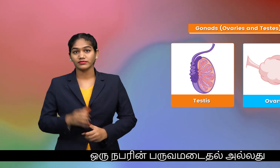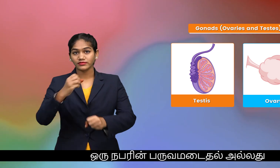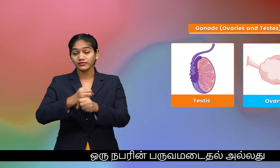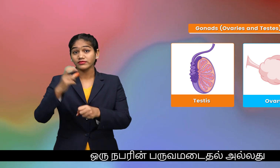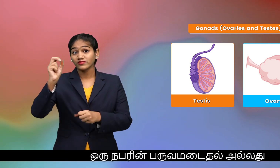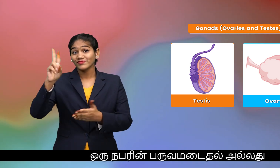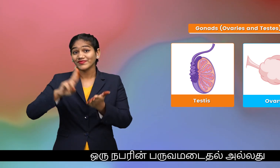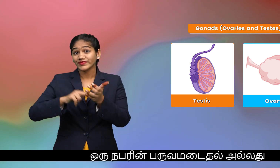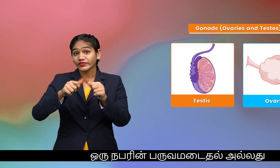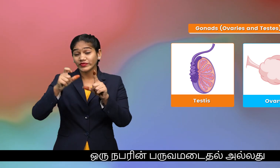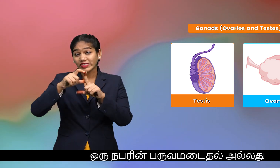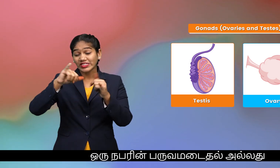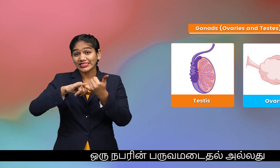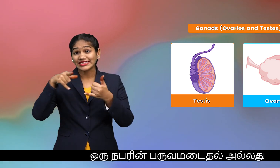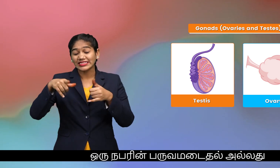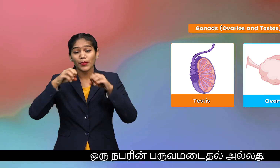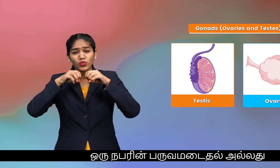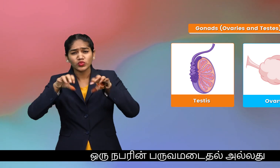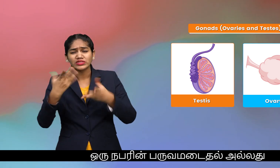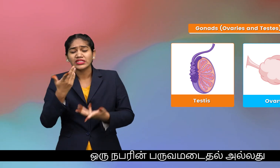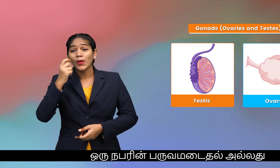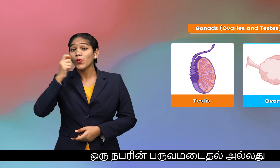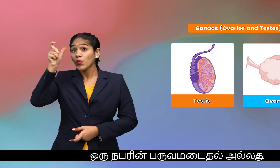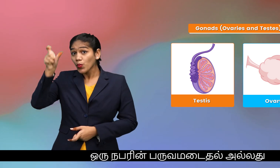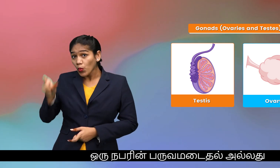ஒரு நபரின் பருவமடைதல் அல்லது